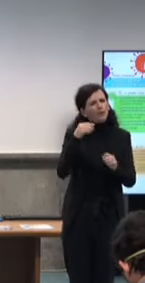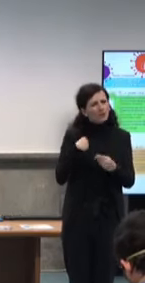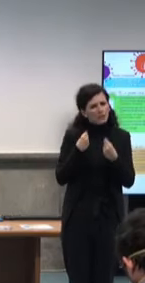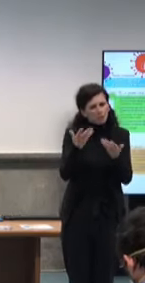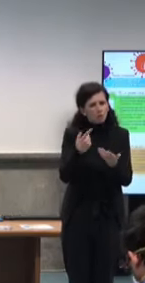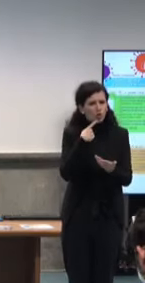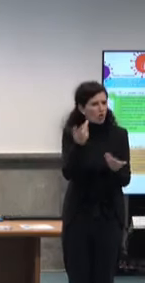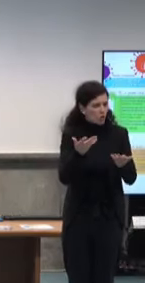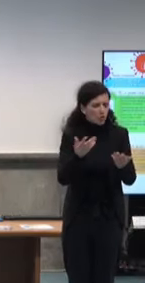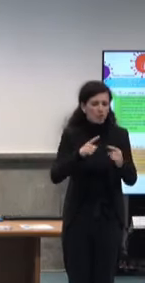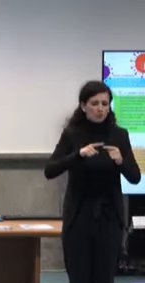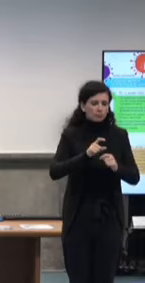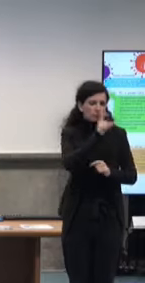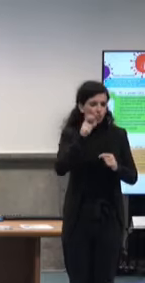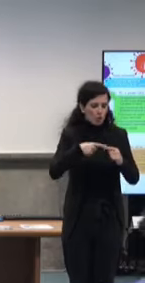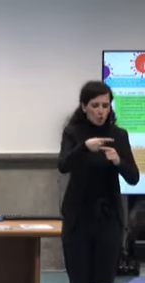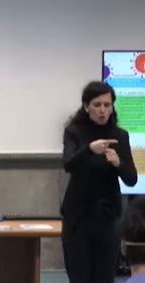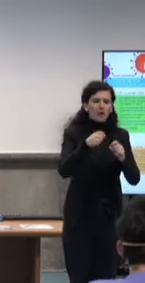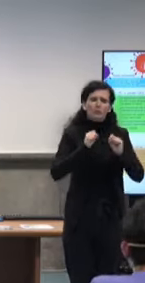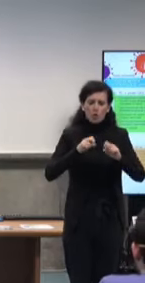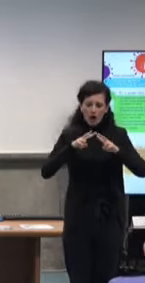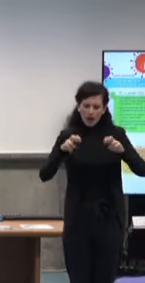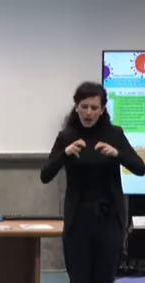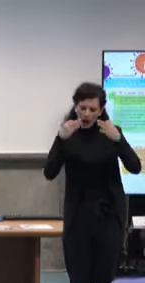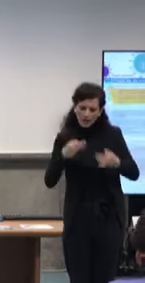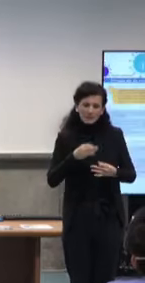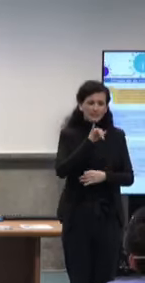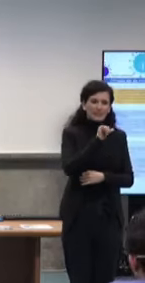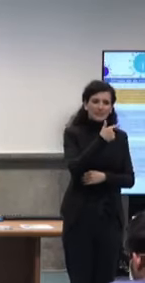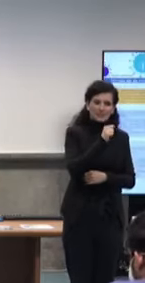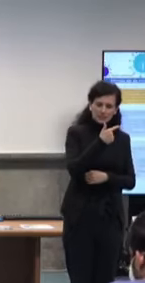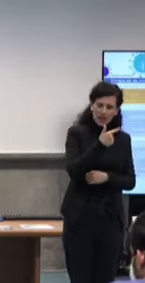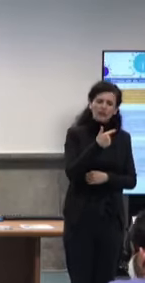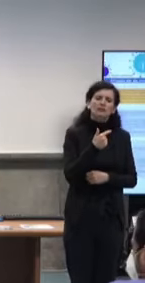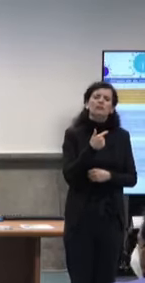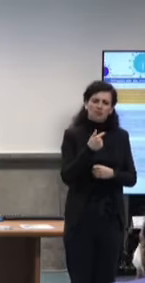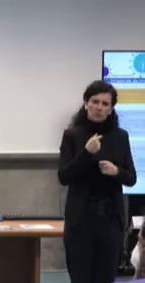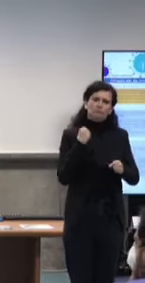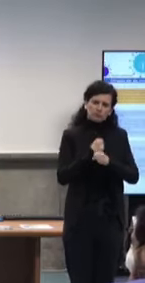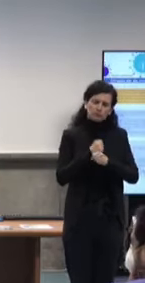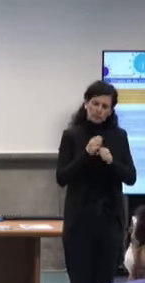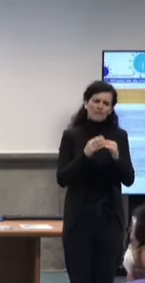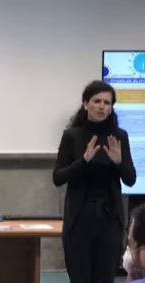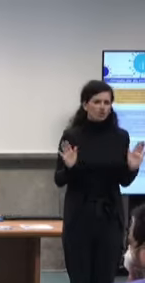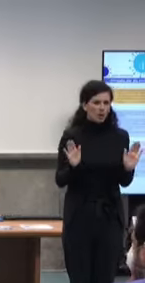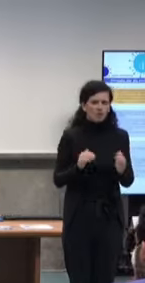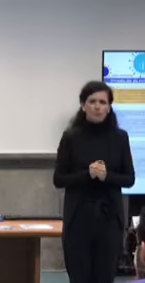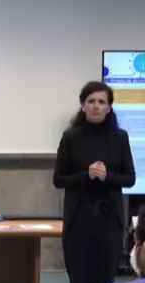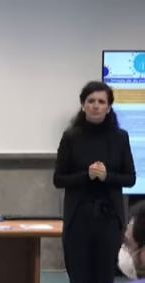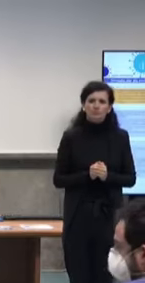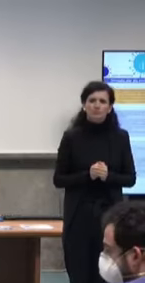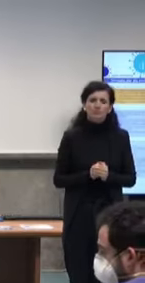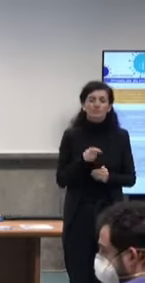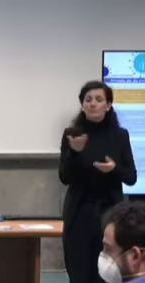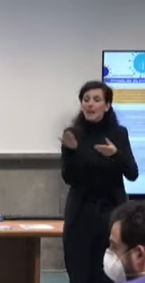giornate con un'analisi precisa con dati istat dati i nostri lo faremo sull'altro registro invece che stiamo facendo